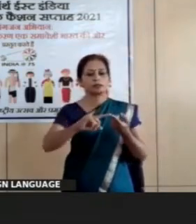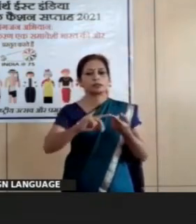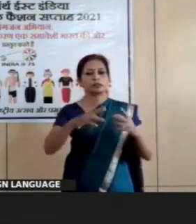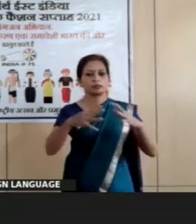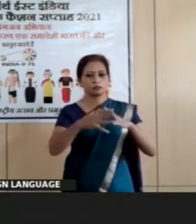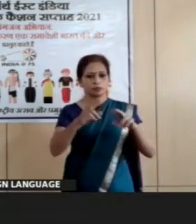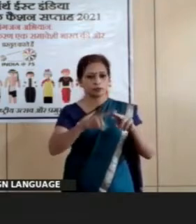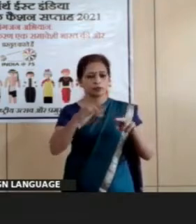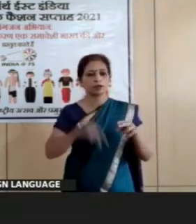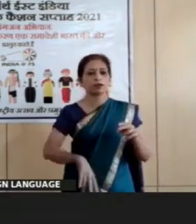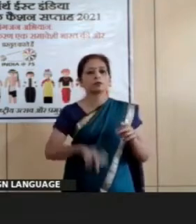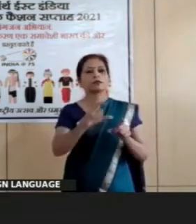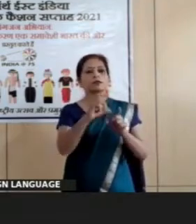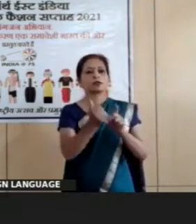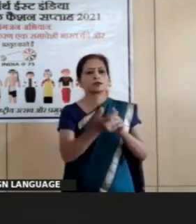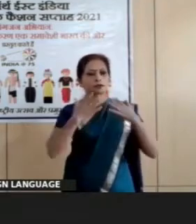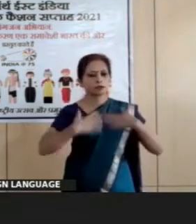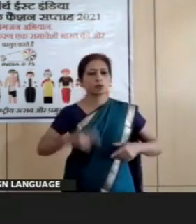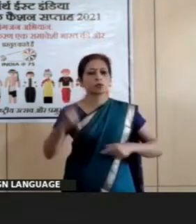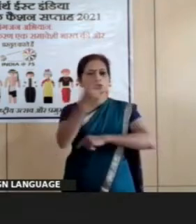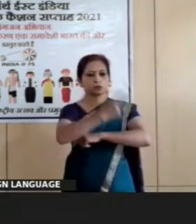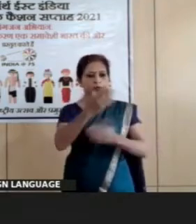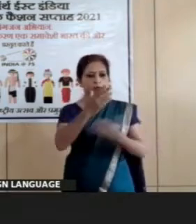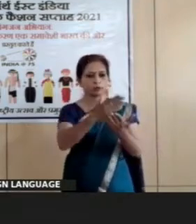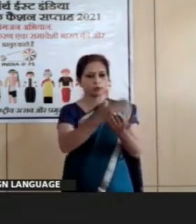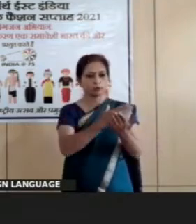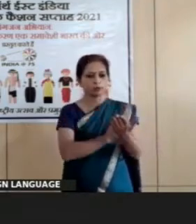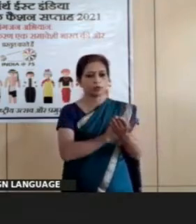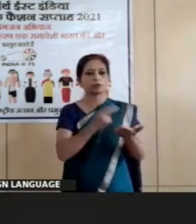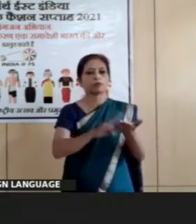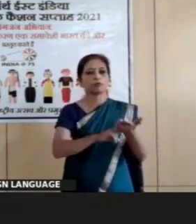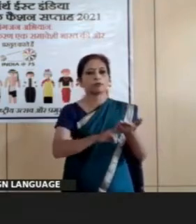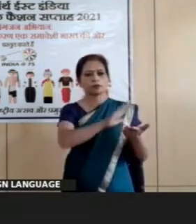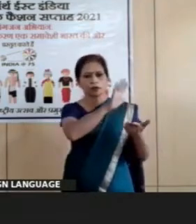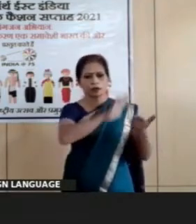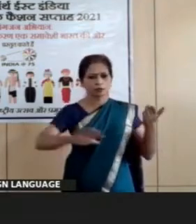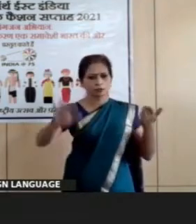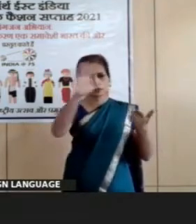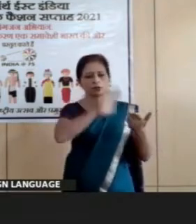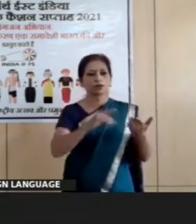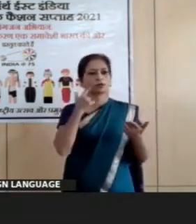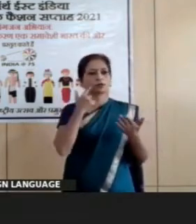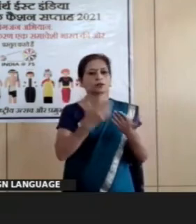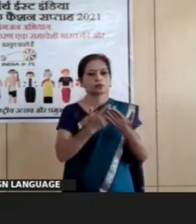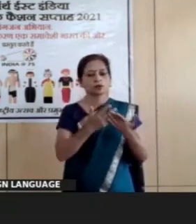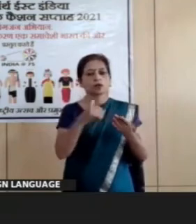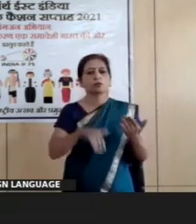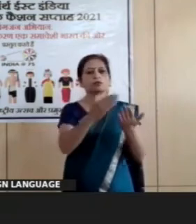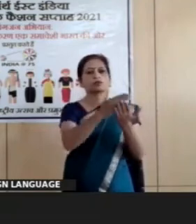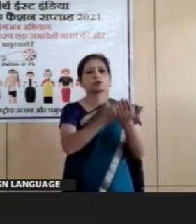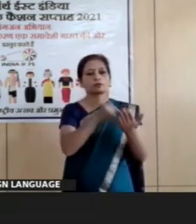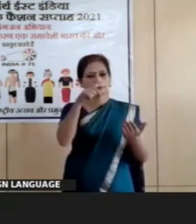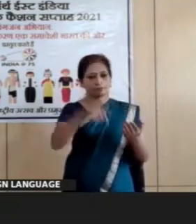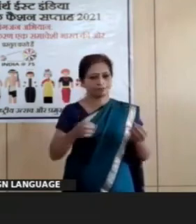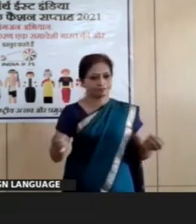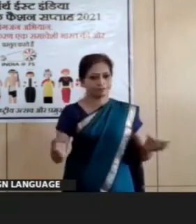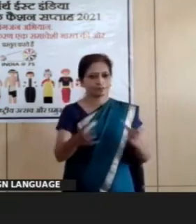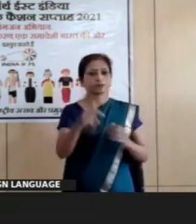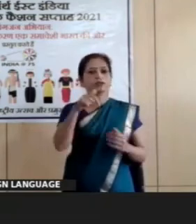उत्तर पूर्वी पारंपरिक वेशभूषा का 2 दिवसीय समारोह का राष्ट्रीय उत्सव बड़े ही हर्षोल्लास से आयोजित करने जा रहा